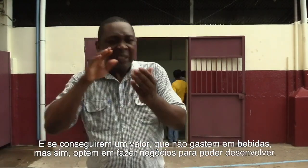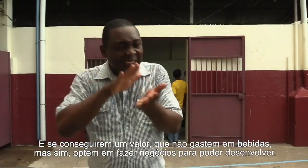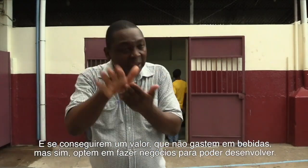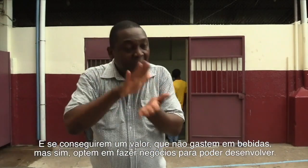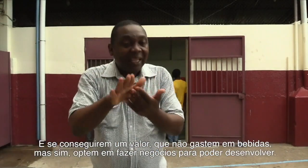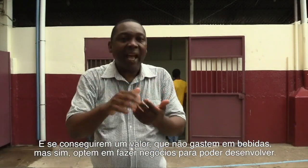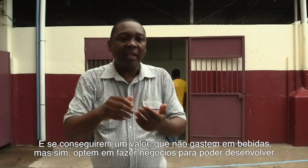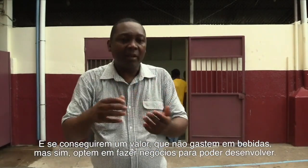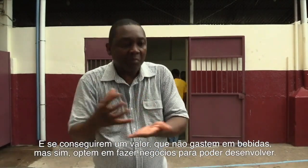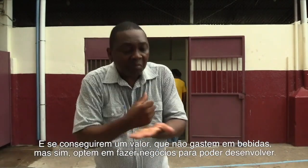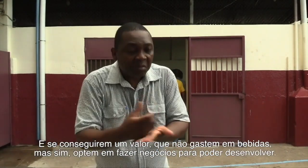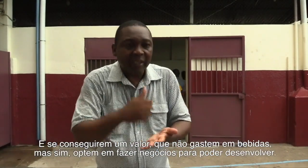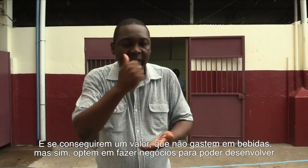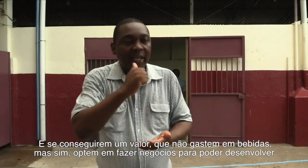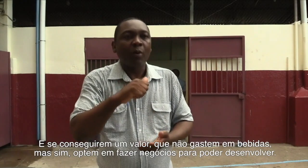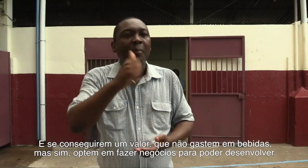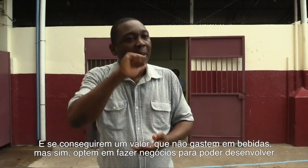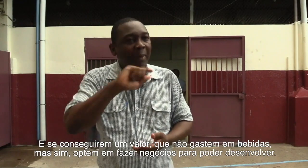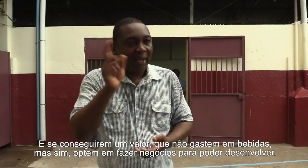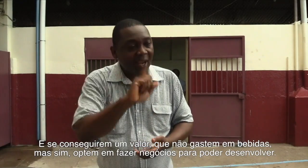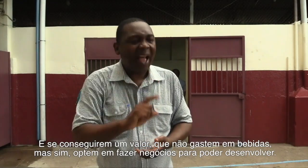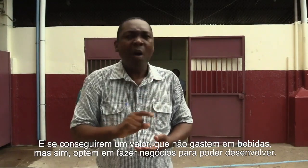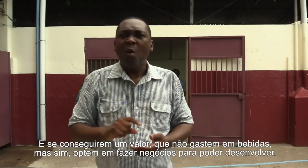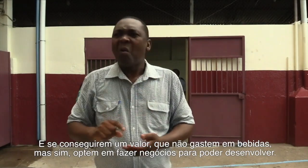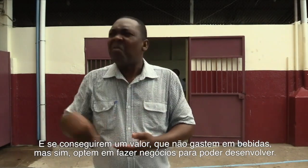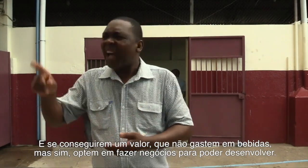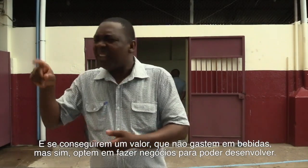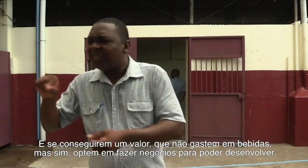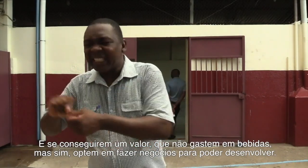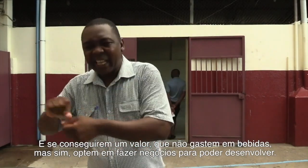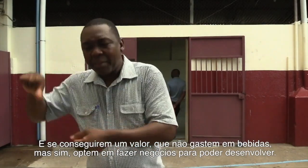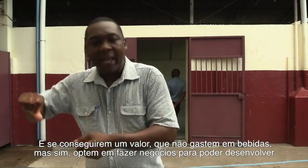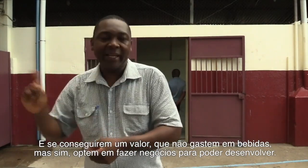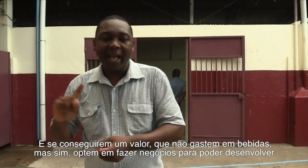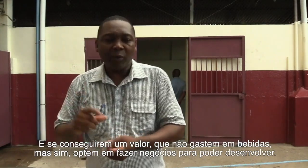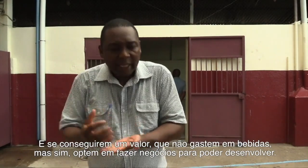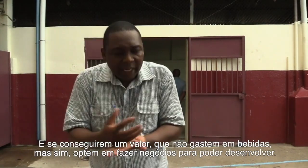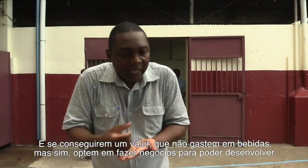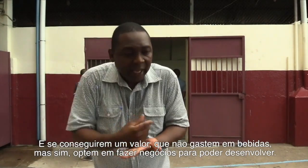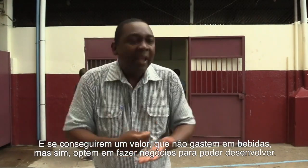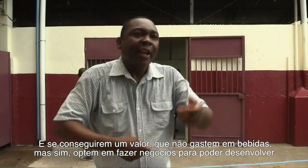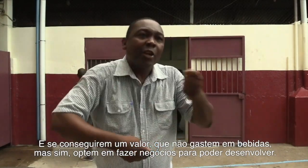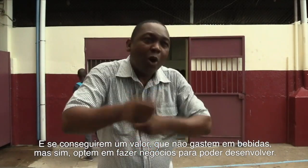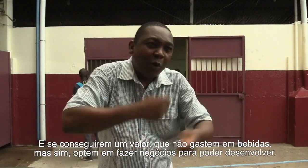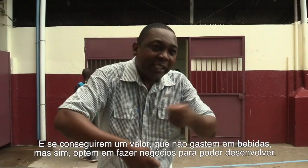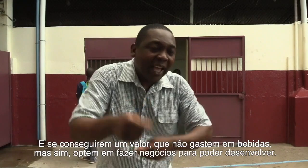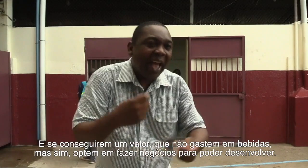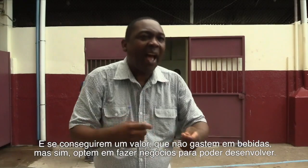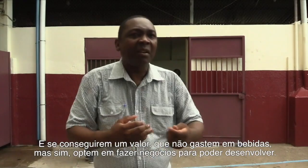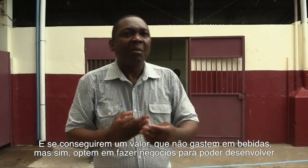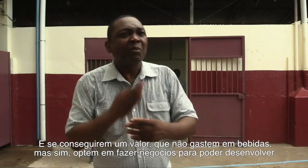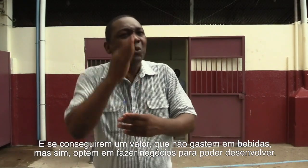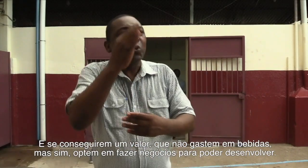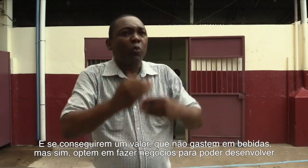valor, que não gastem em bebidas, mas sim, optem em fazer negócios para poder